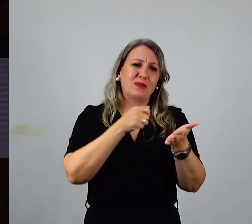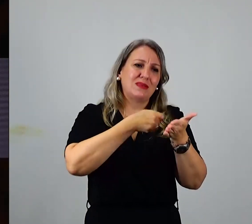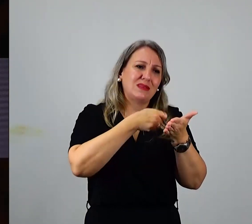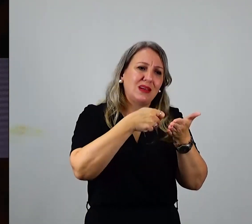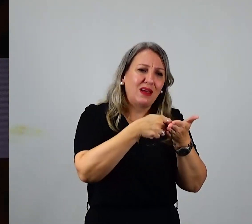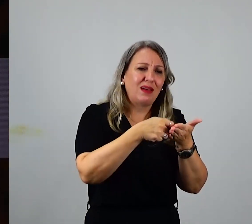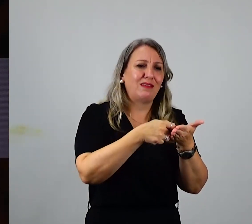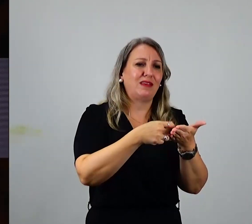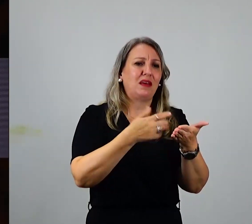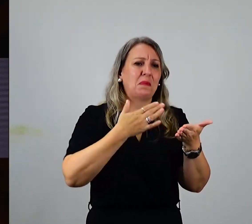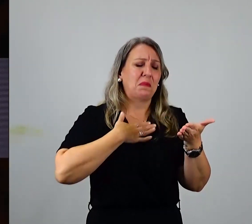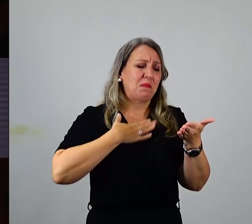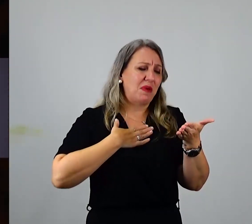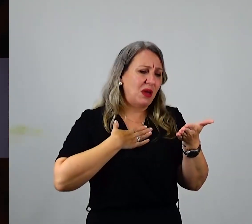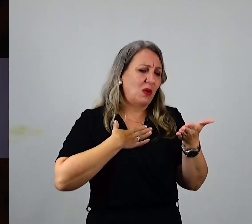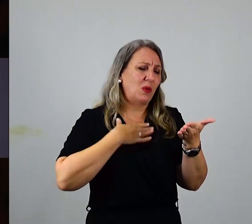dele,